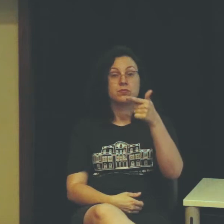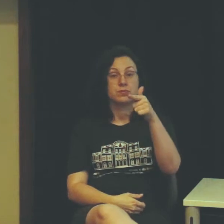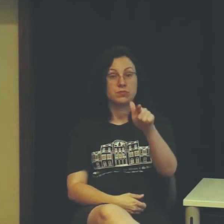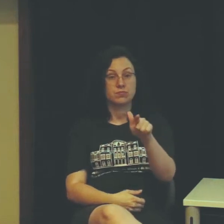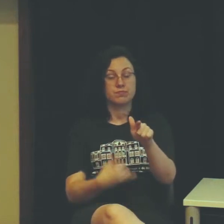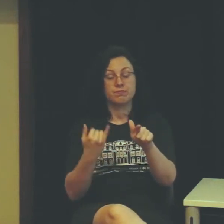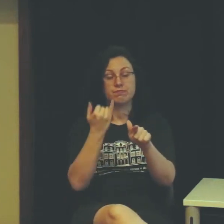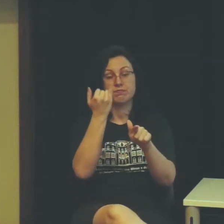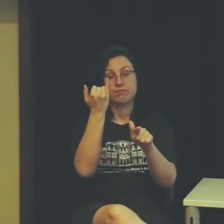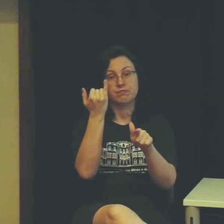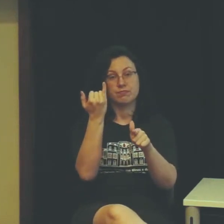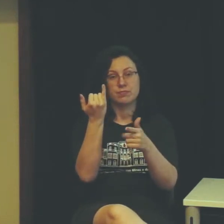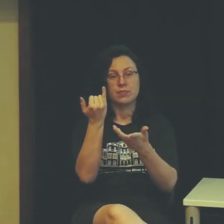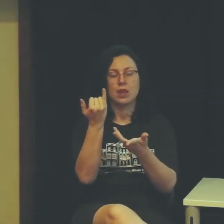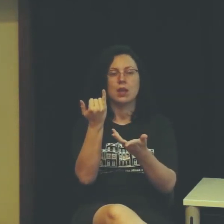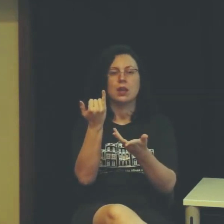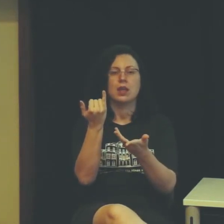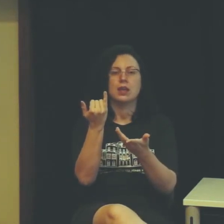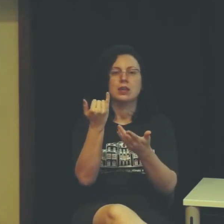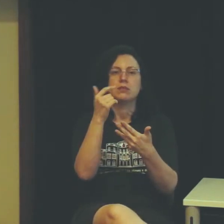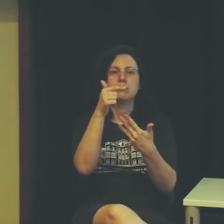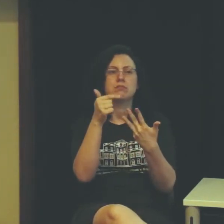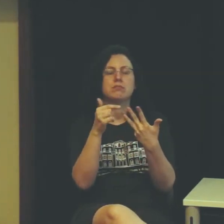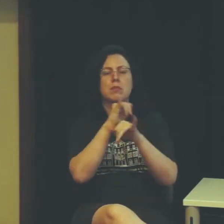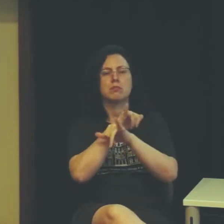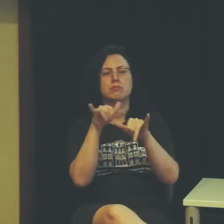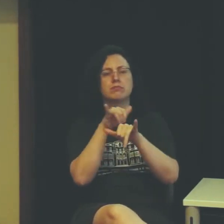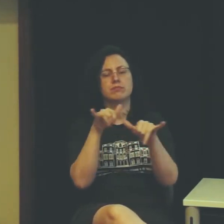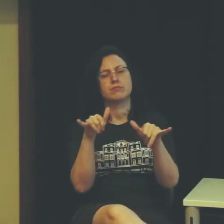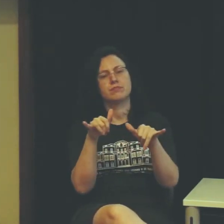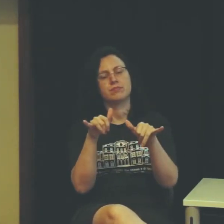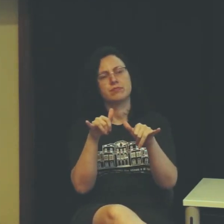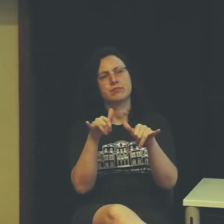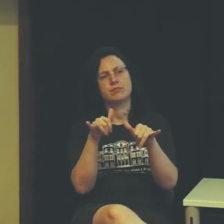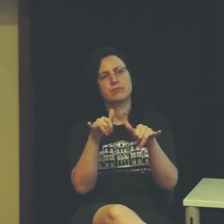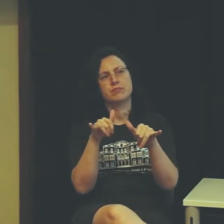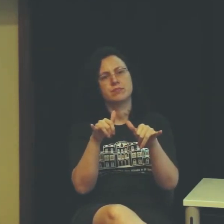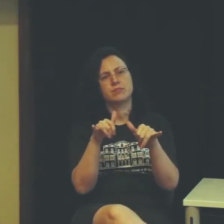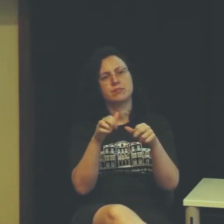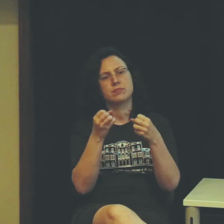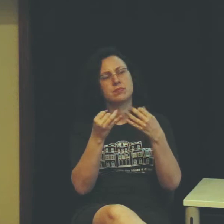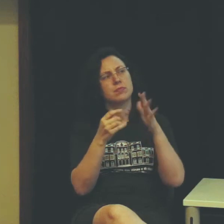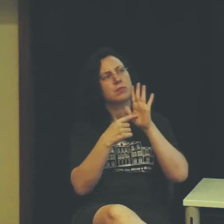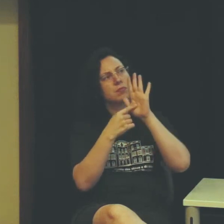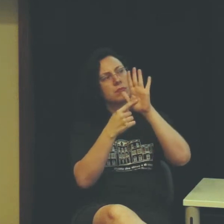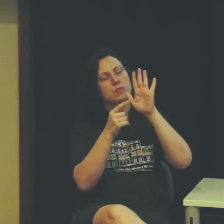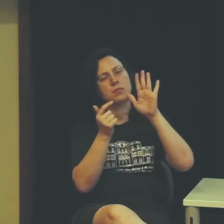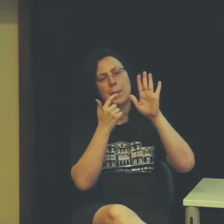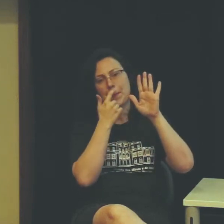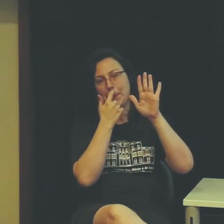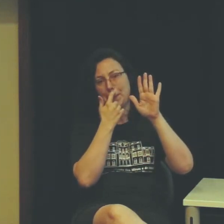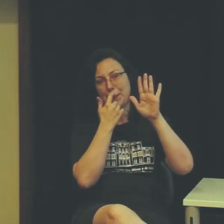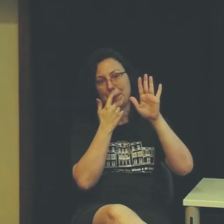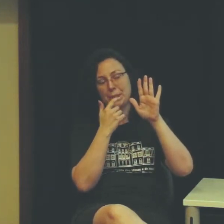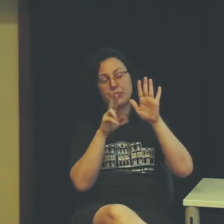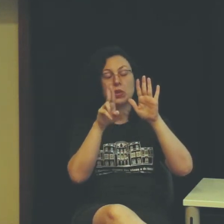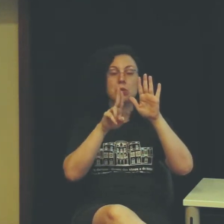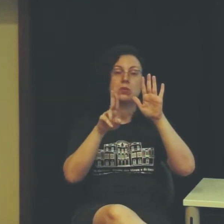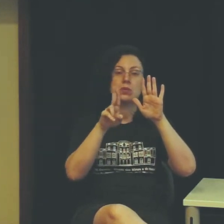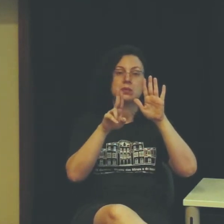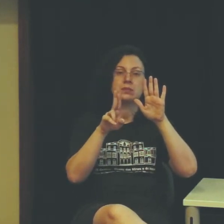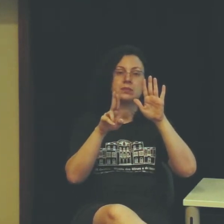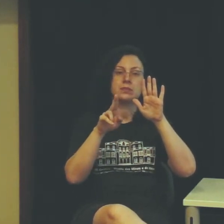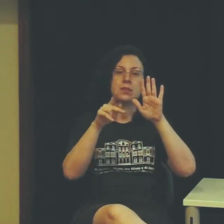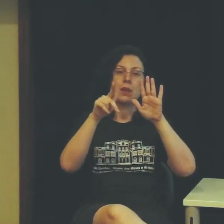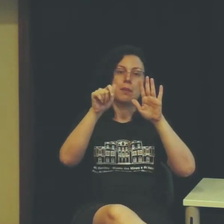bem interessante do paládio, dessas publicações que eu levantei ali naqueles gráficos, foi essa utilização